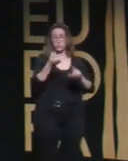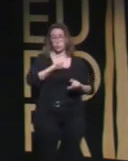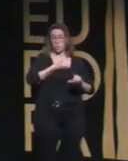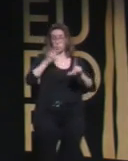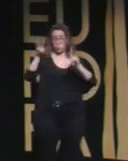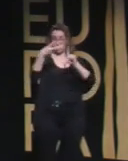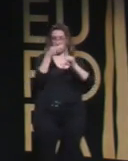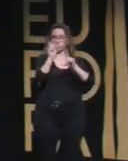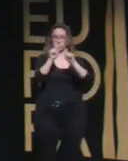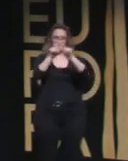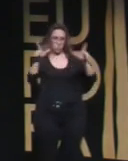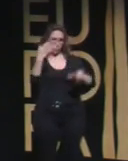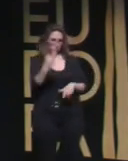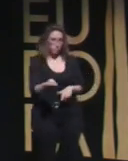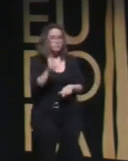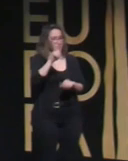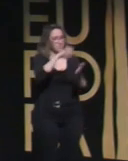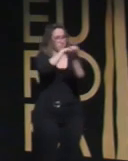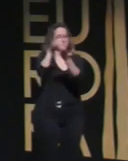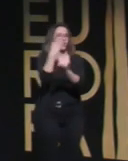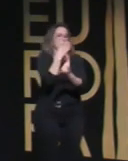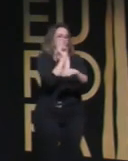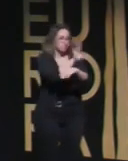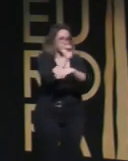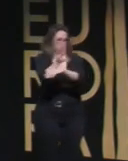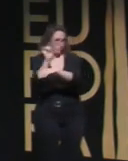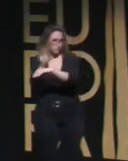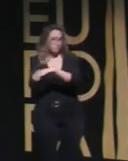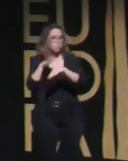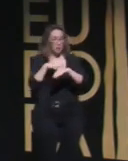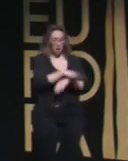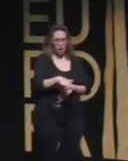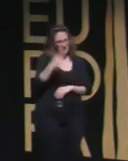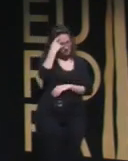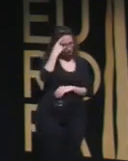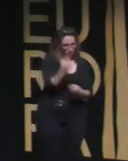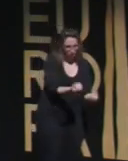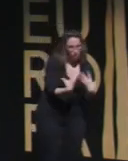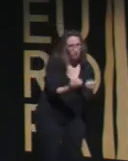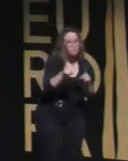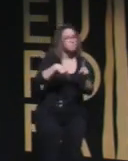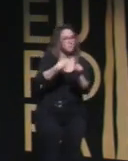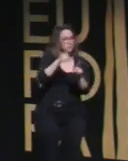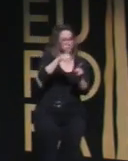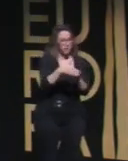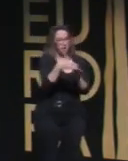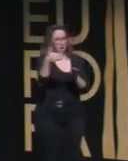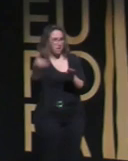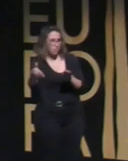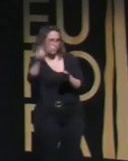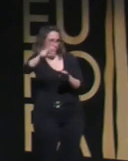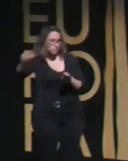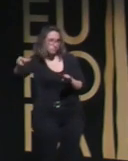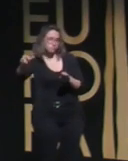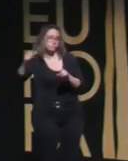mandando a los centros educativos para recabar, además de las voces de los más jóvenes, las opiniones de personas que trabajan con